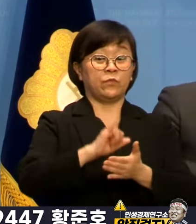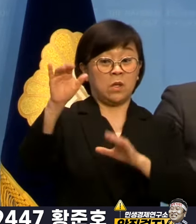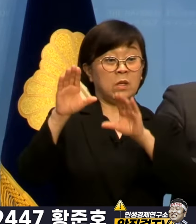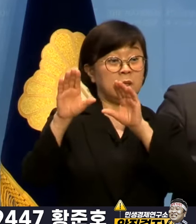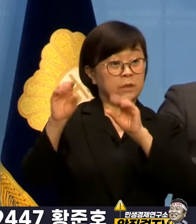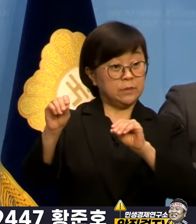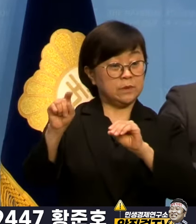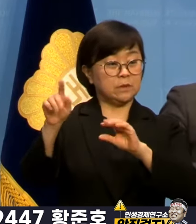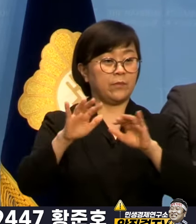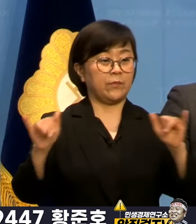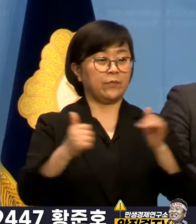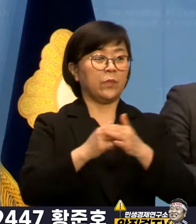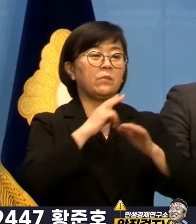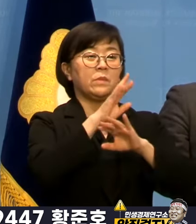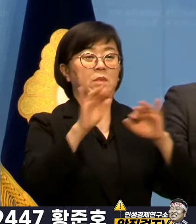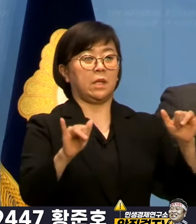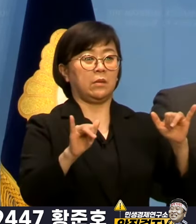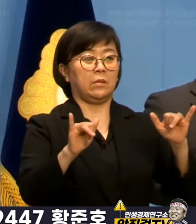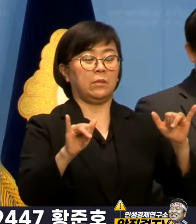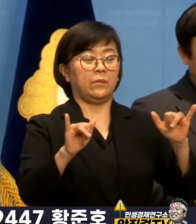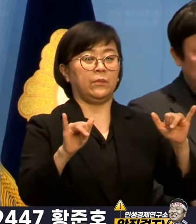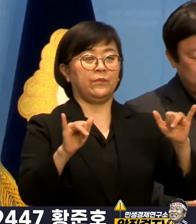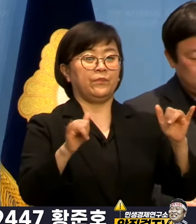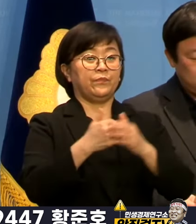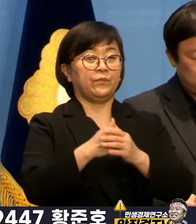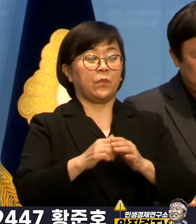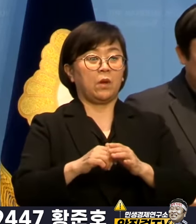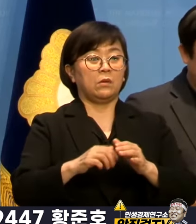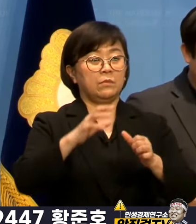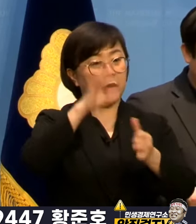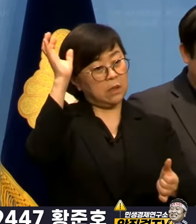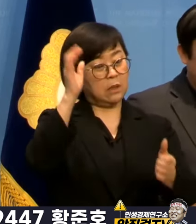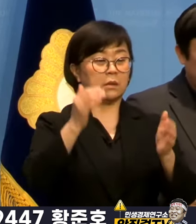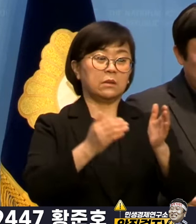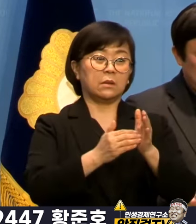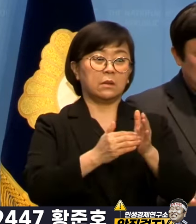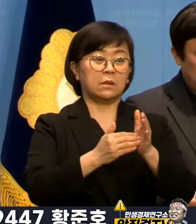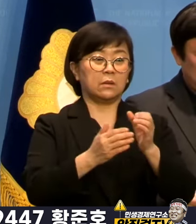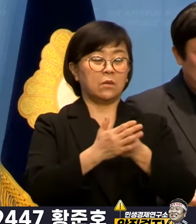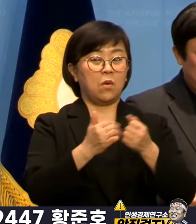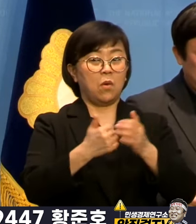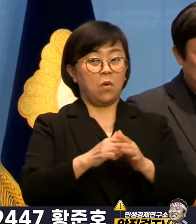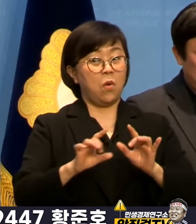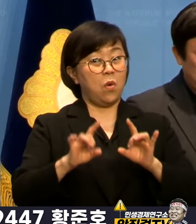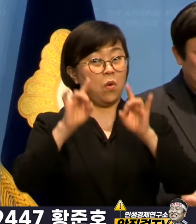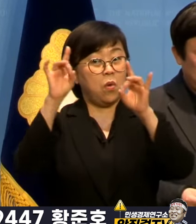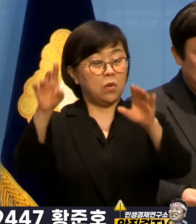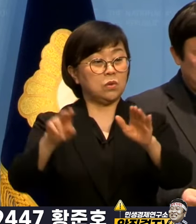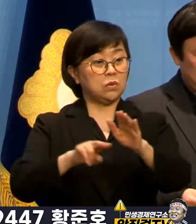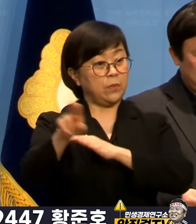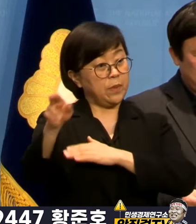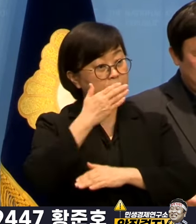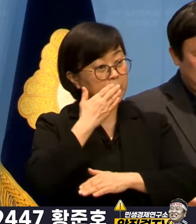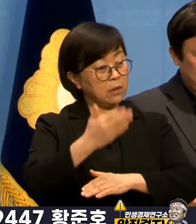금지 해당자인 피의자에 대한 전격적인 출국 해제 조치와 호주로의 도피가